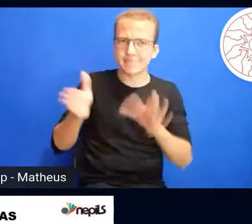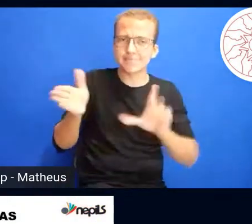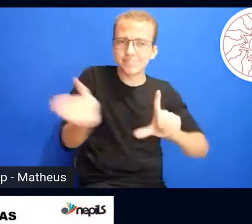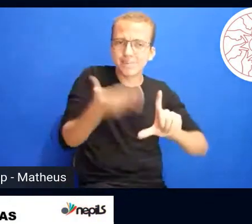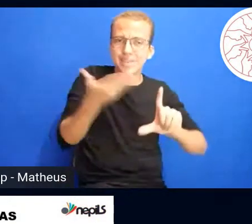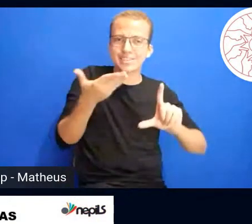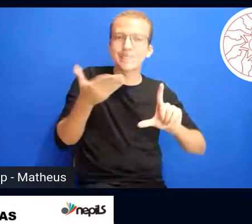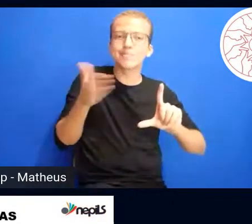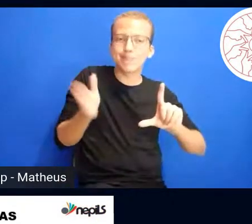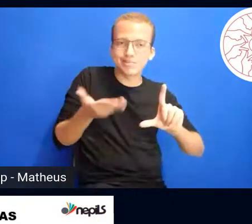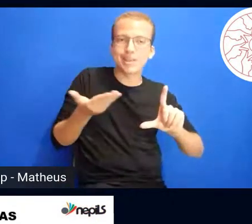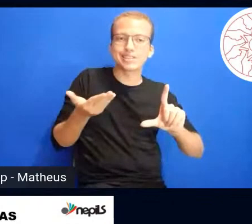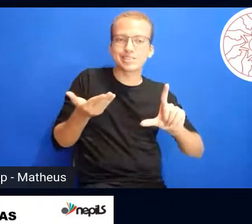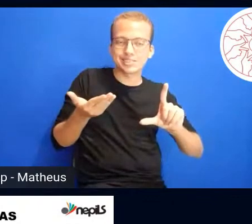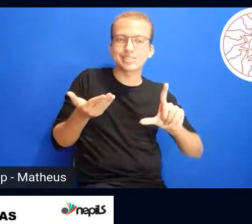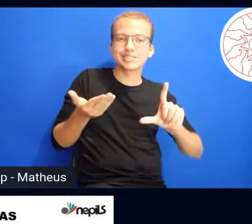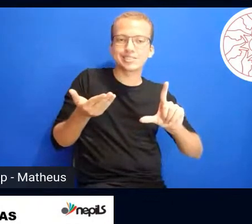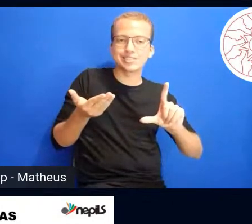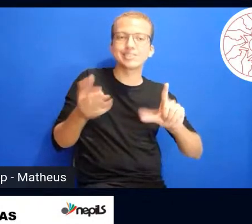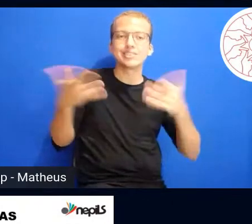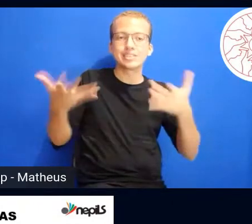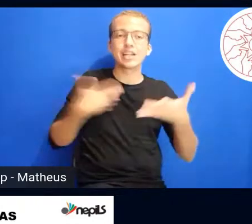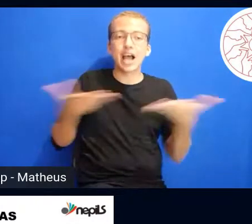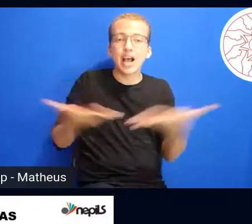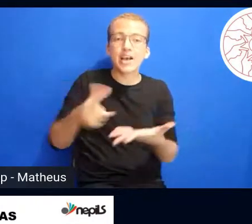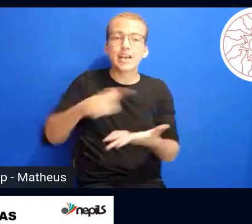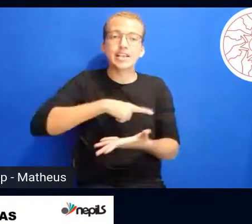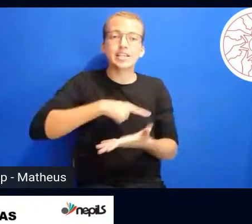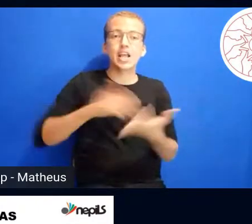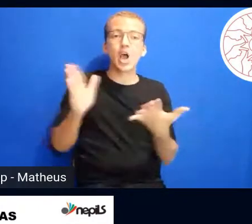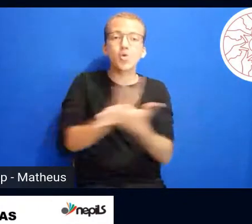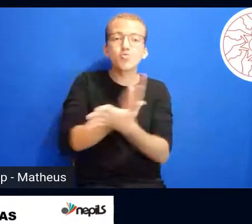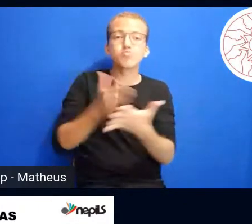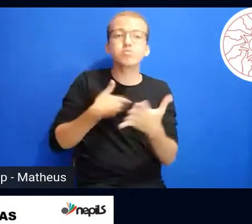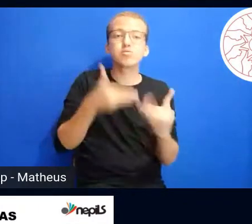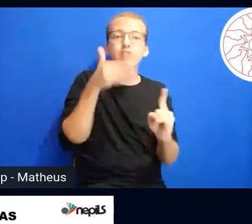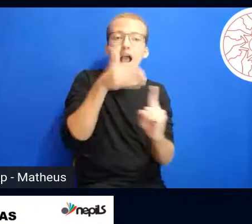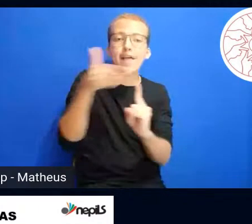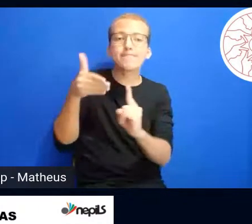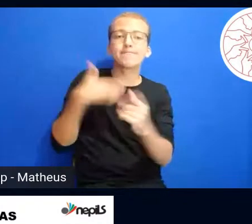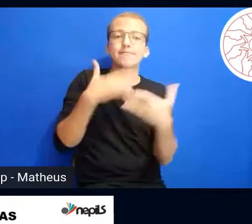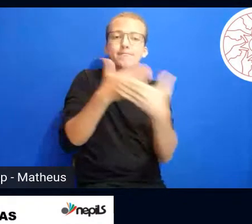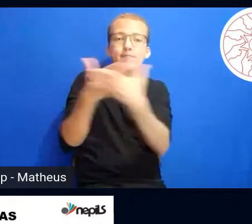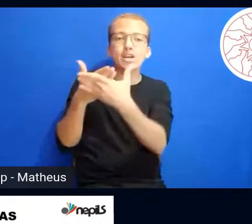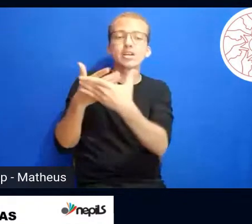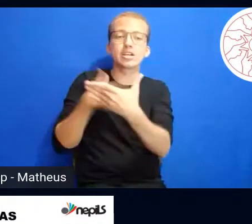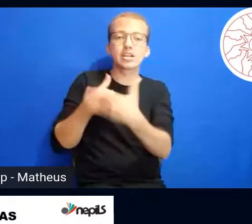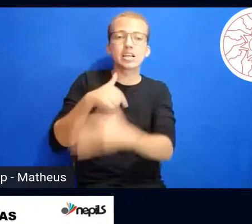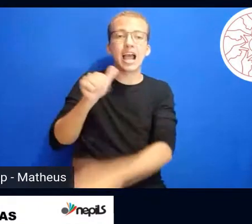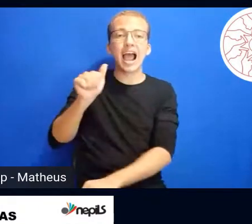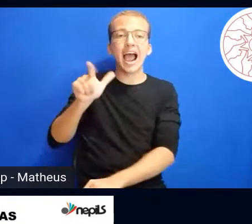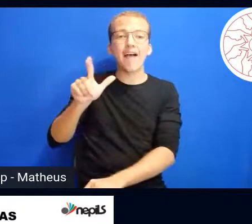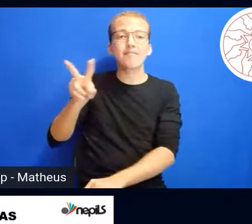pode passar. E aqui nós temos algumas referências que é Albres, Alves,